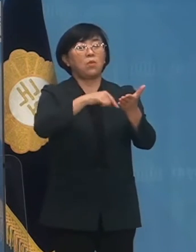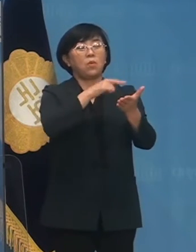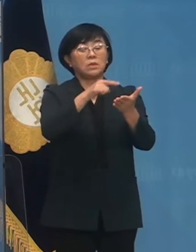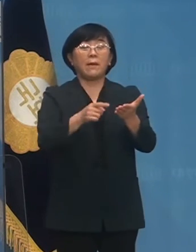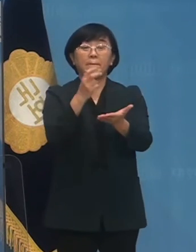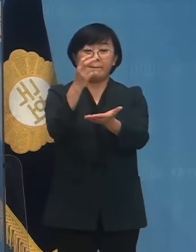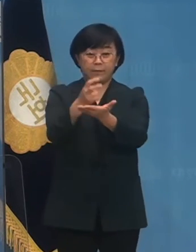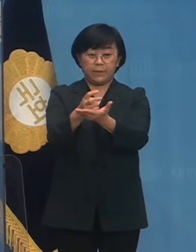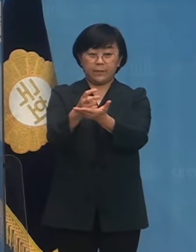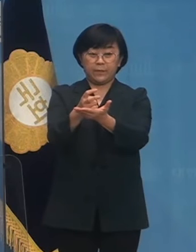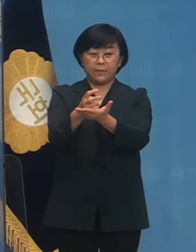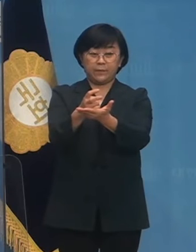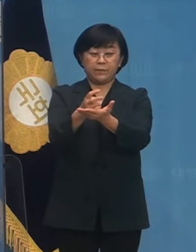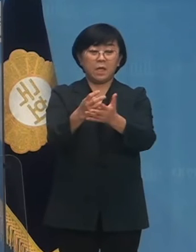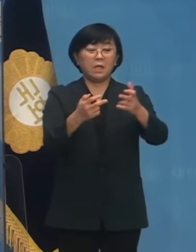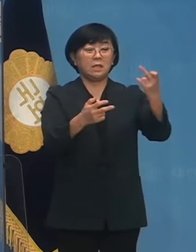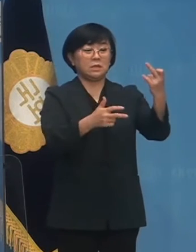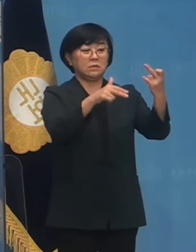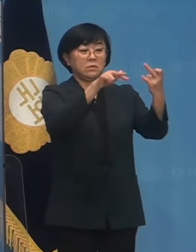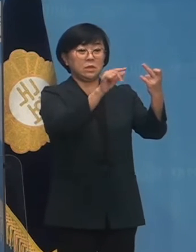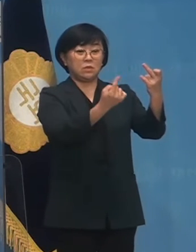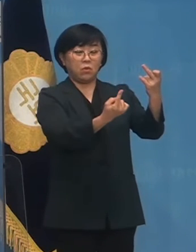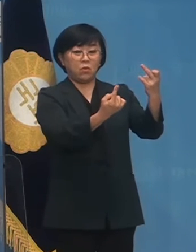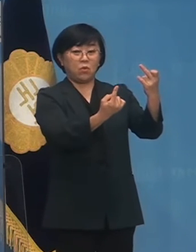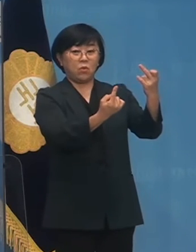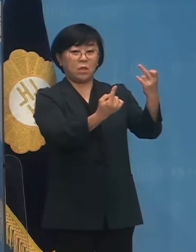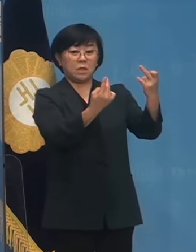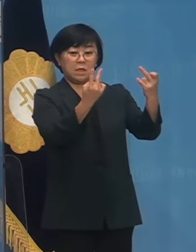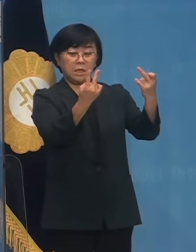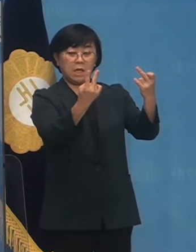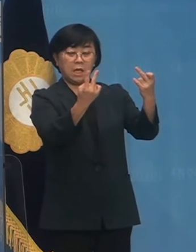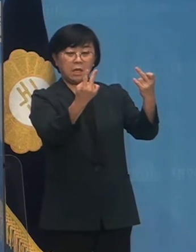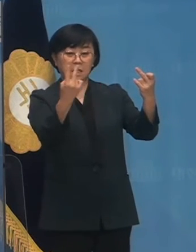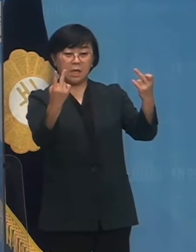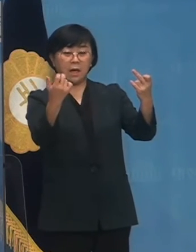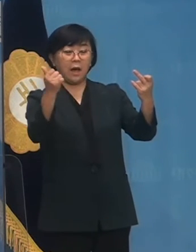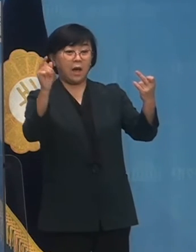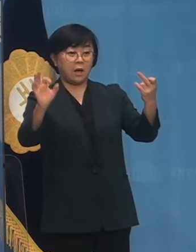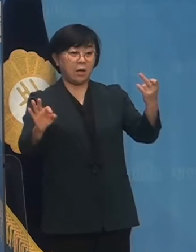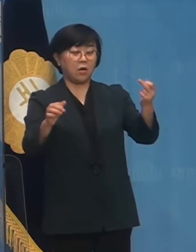손실보상법 제12조 2항